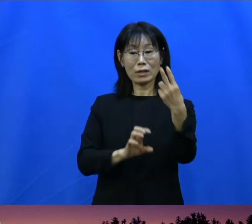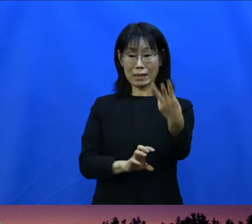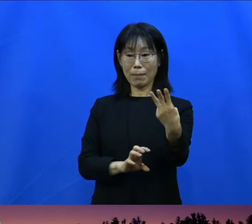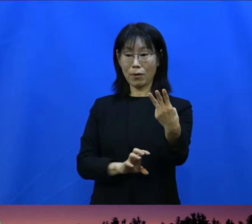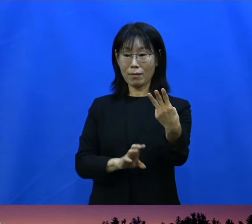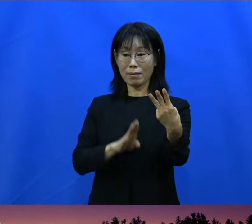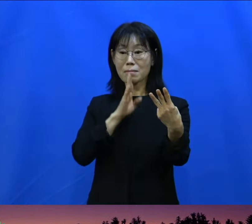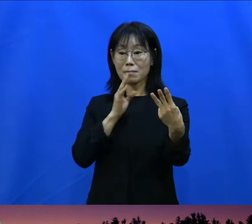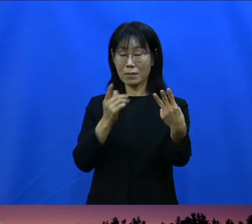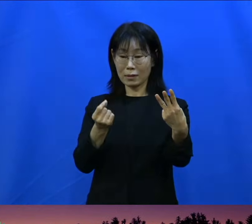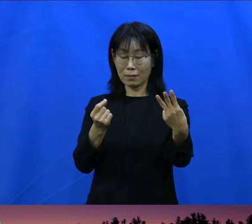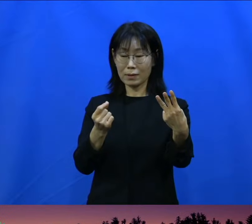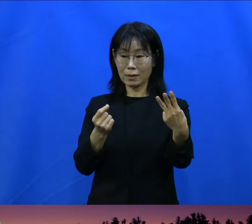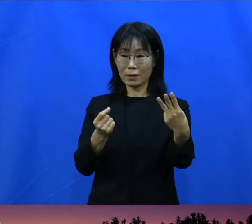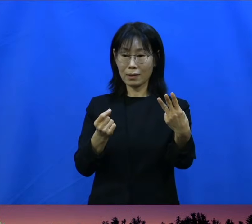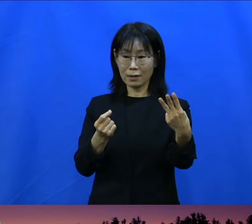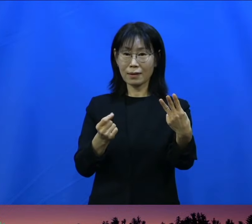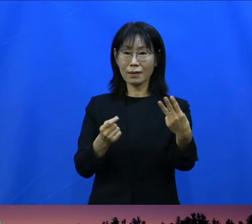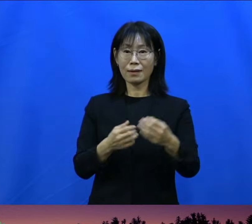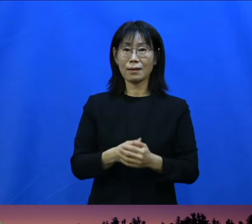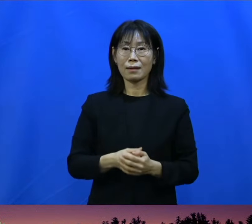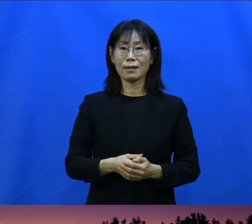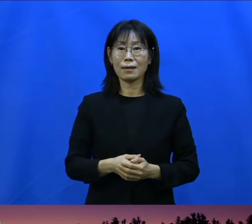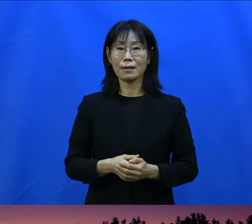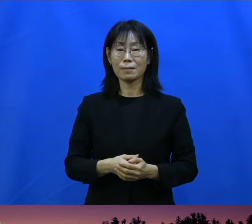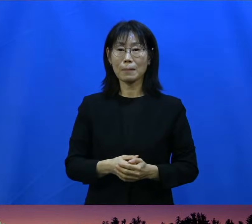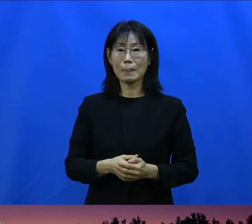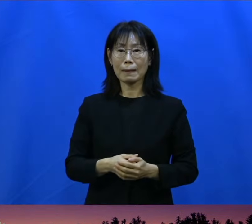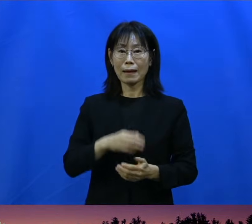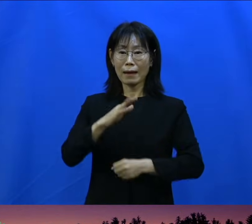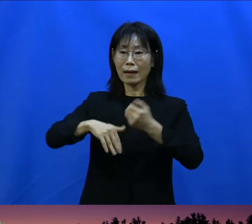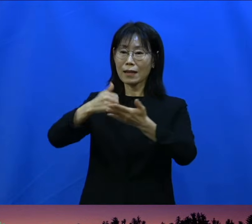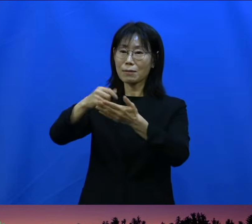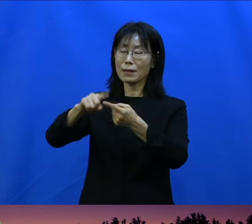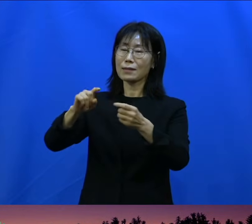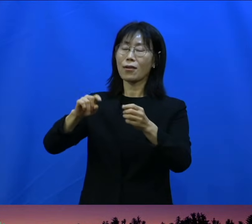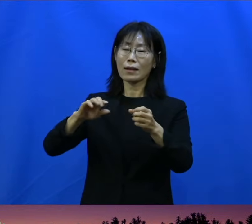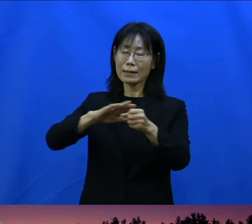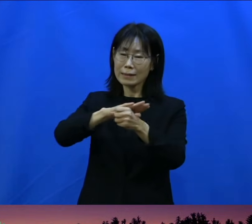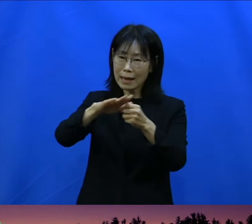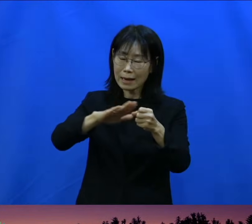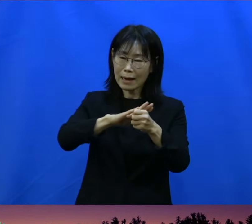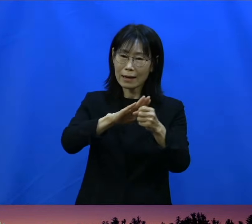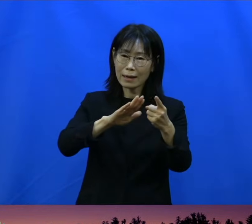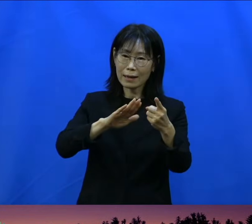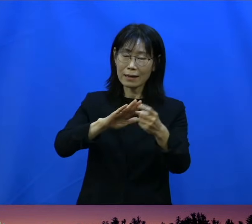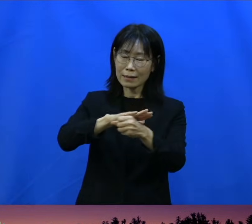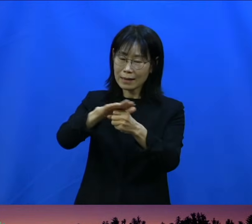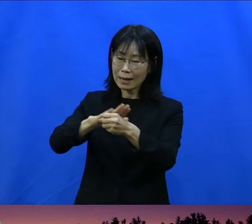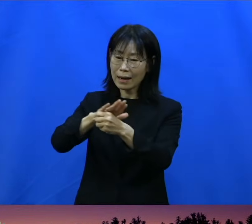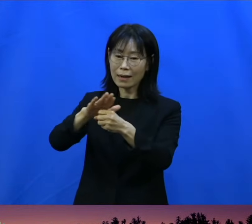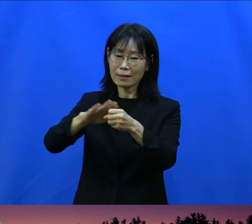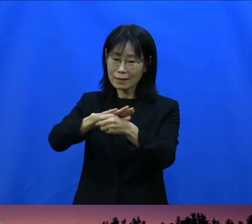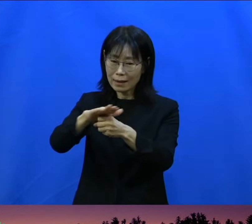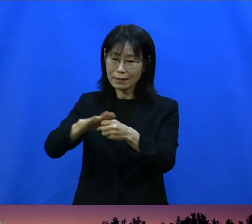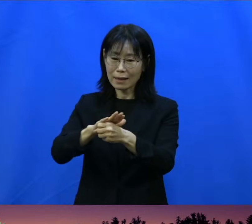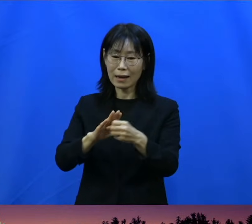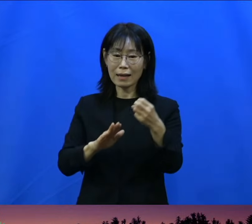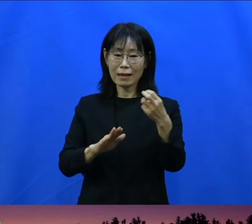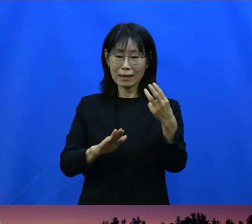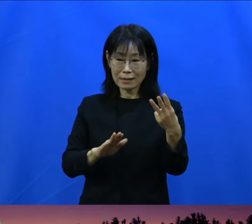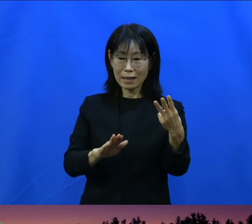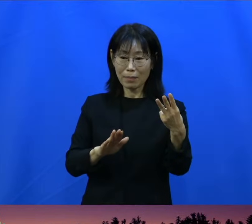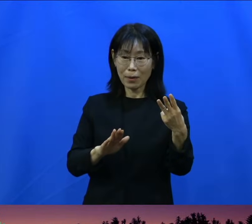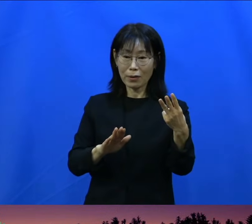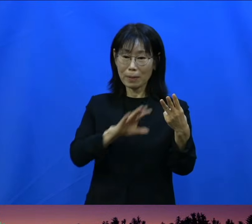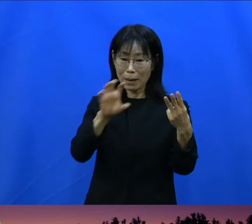여러분, 하나님에 대해서 사랑 이러지 않았어요. 이 성경이 유일하게 하나님에게 대한 서로 거룩하다 거룩하다고